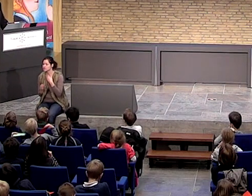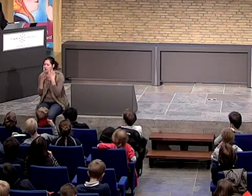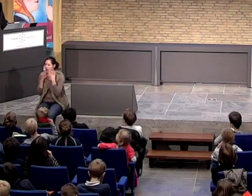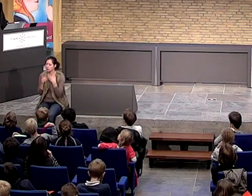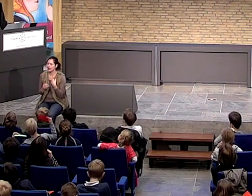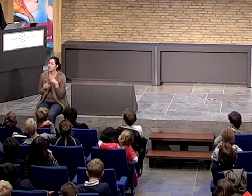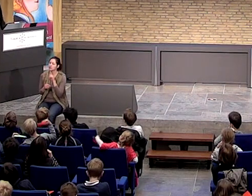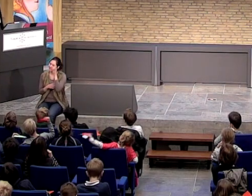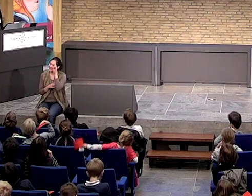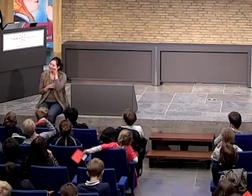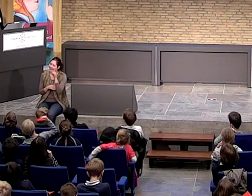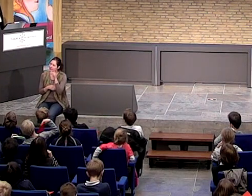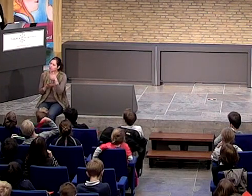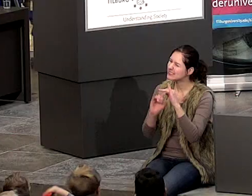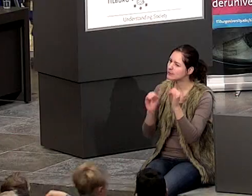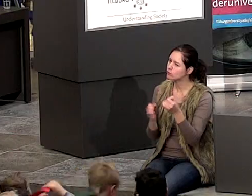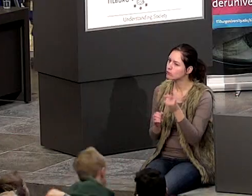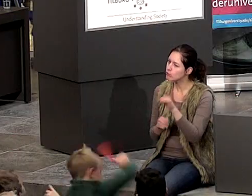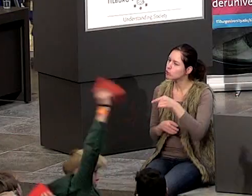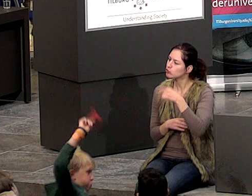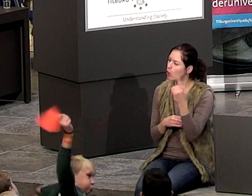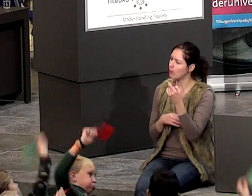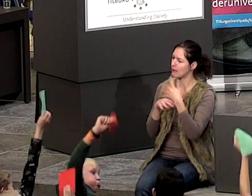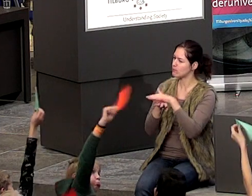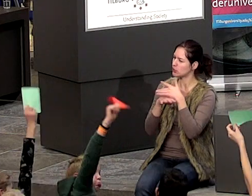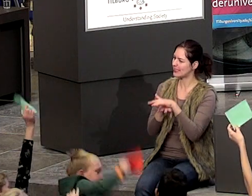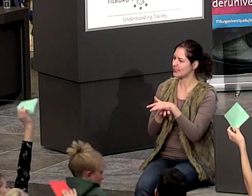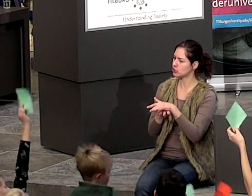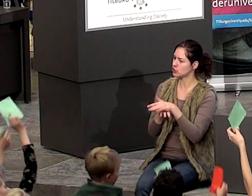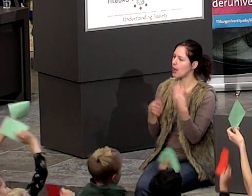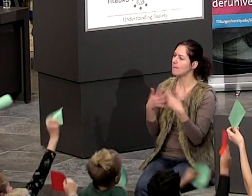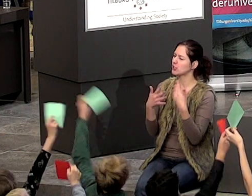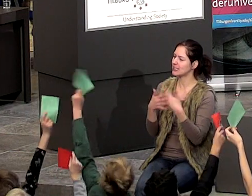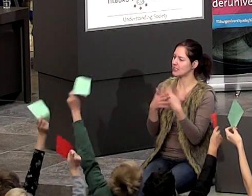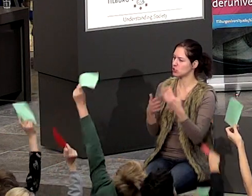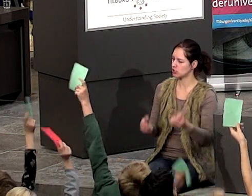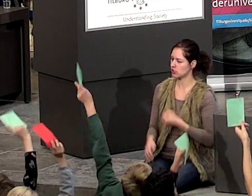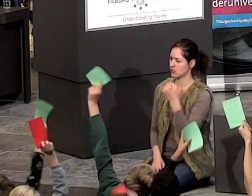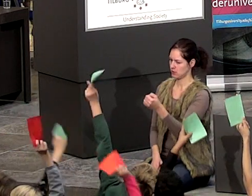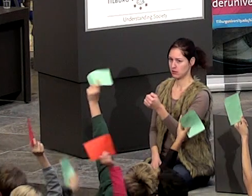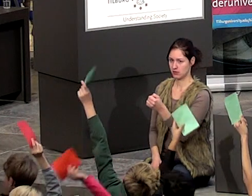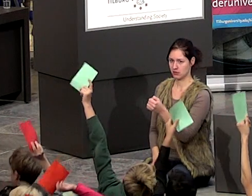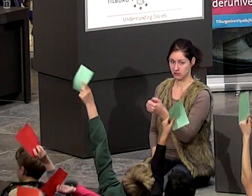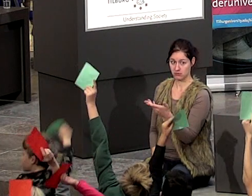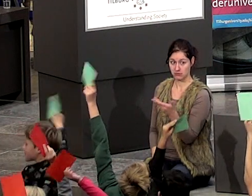dan zouden we misschien toch eens wat meer machines moeten gaan inschakelen. Nee, helemaal niet.